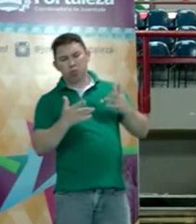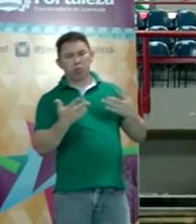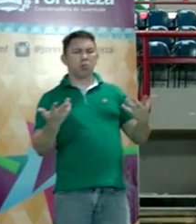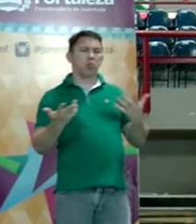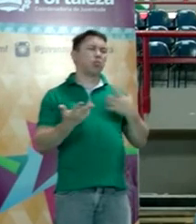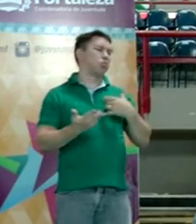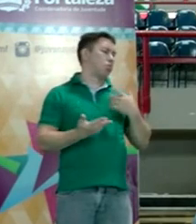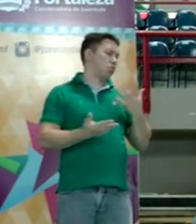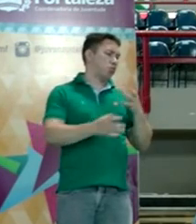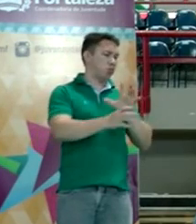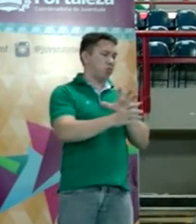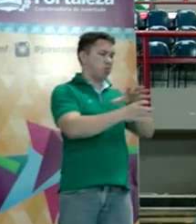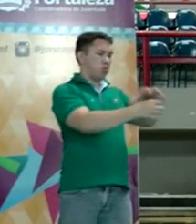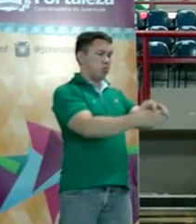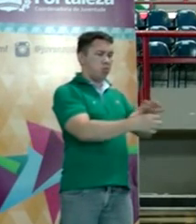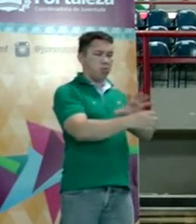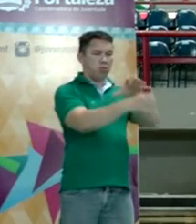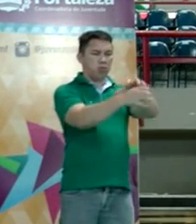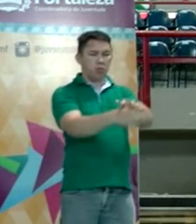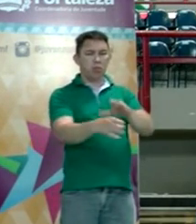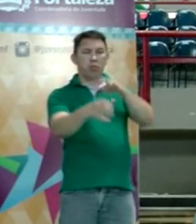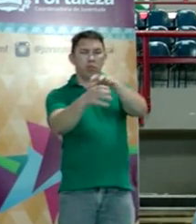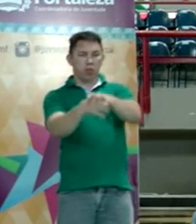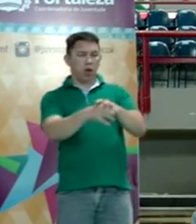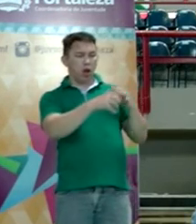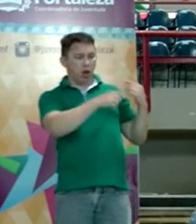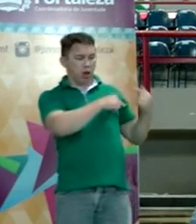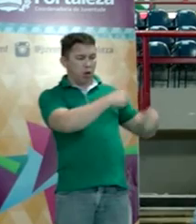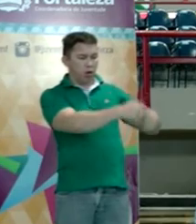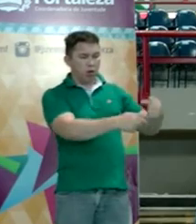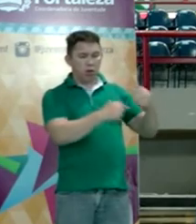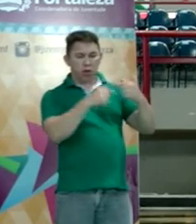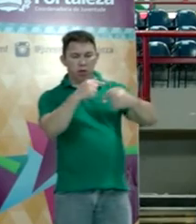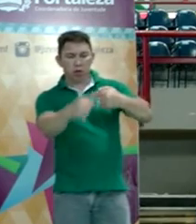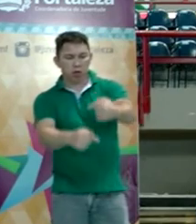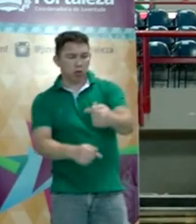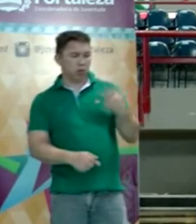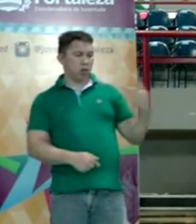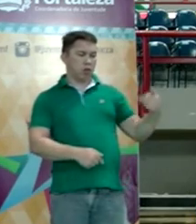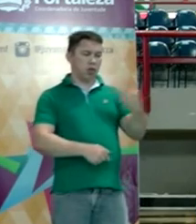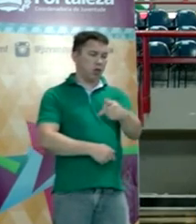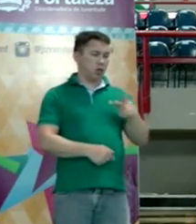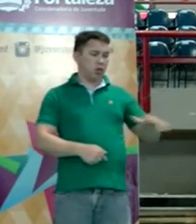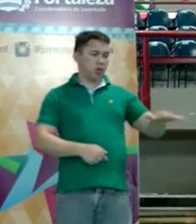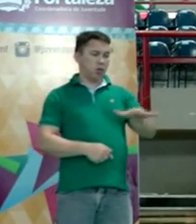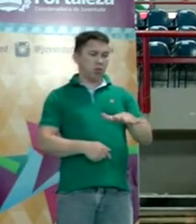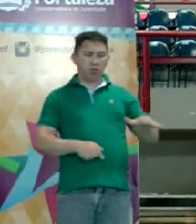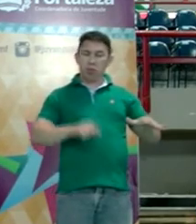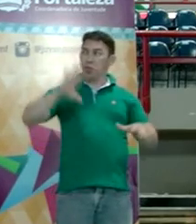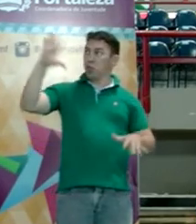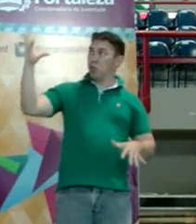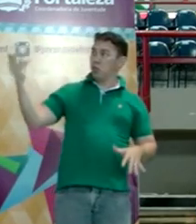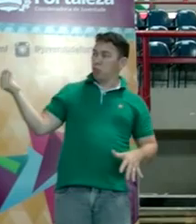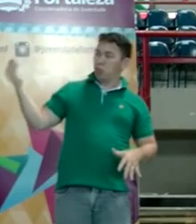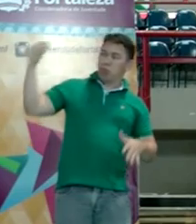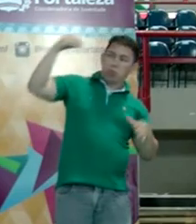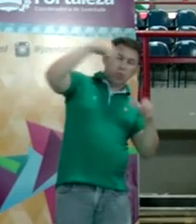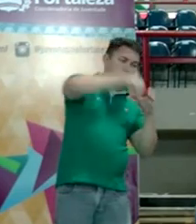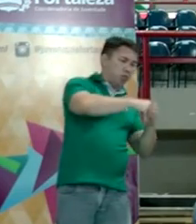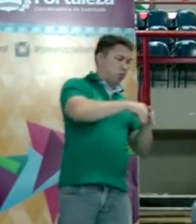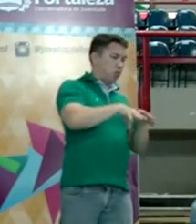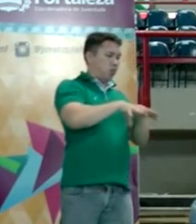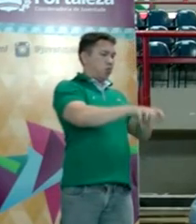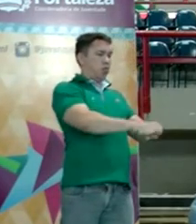das colônias, os descendentes, né, a população da África, que era descendente dos que